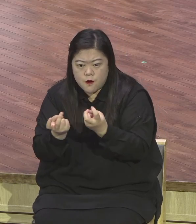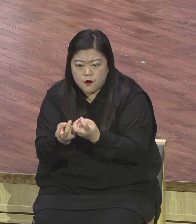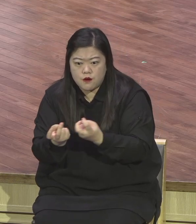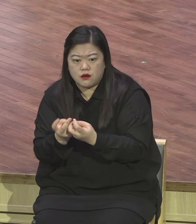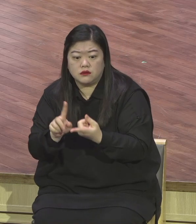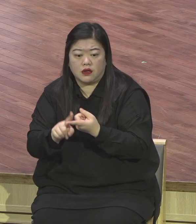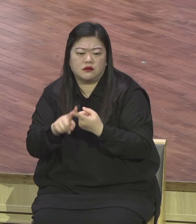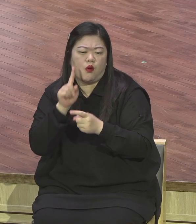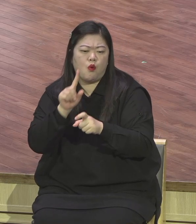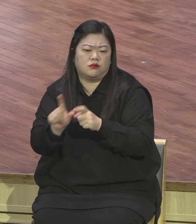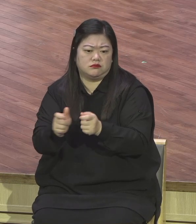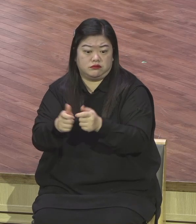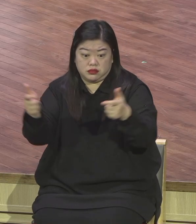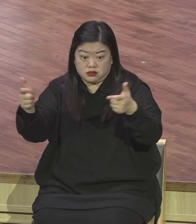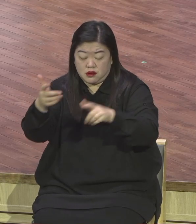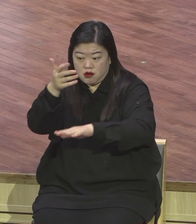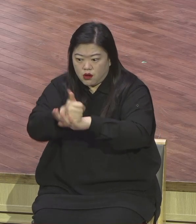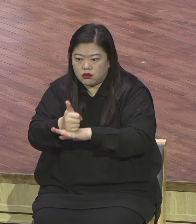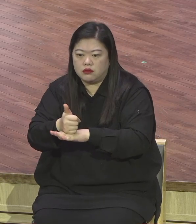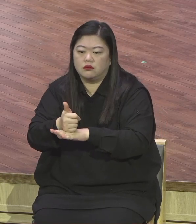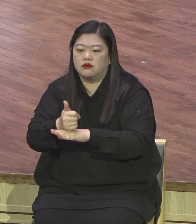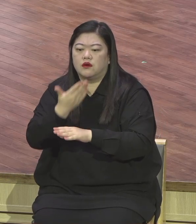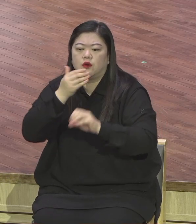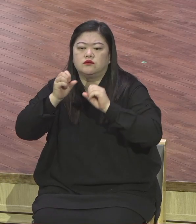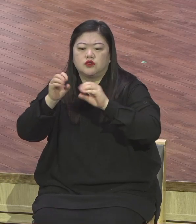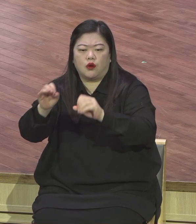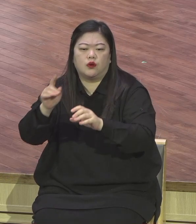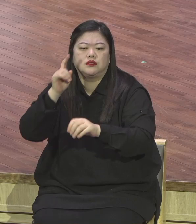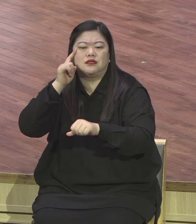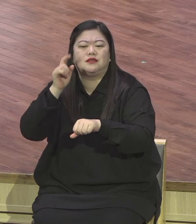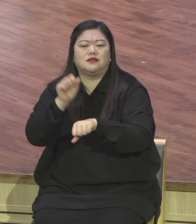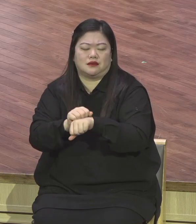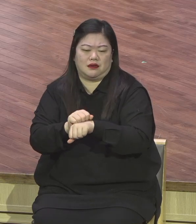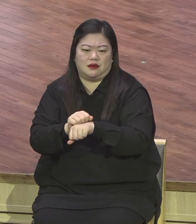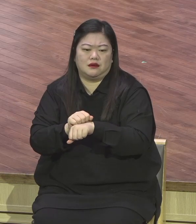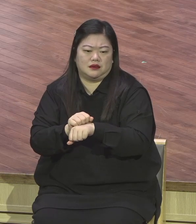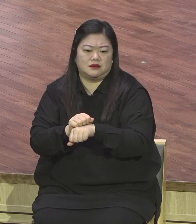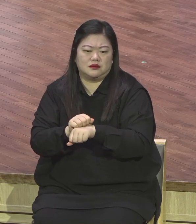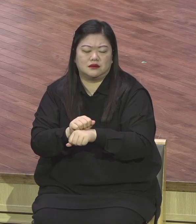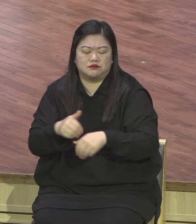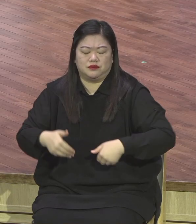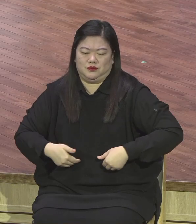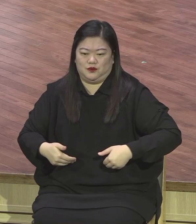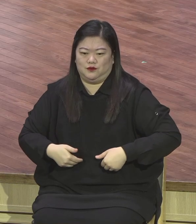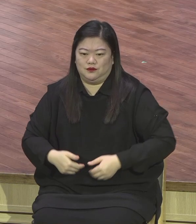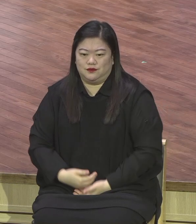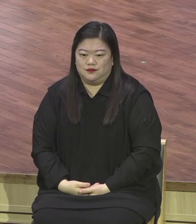이 시대에 맞는 이제는 지혜를 구해야 될 시간표가 왔다.